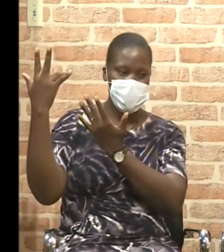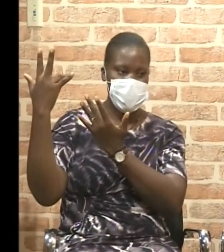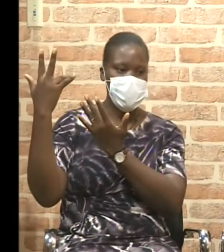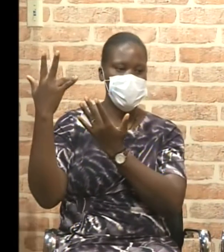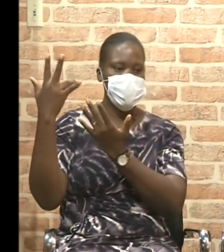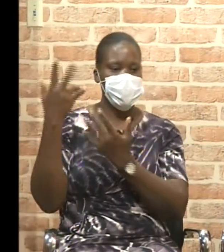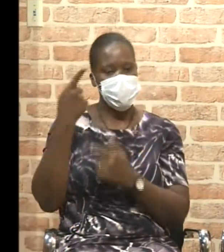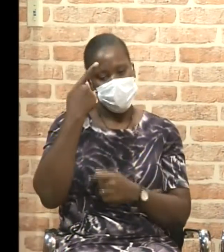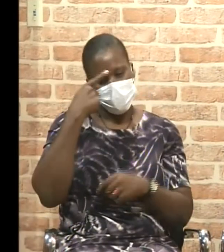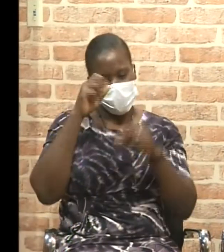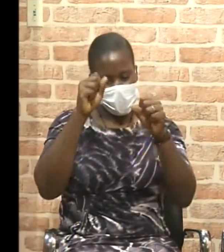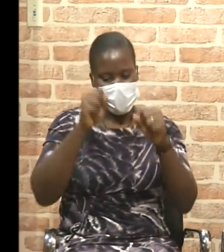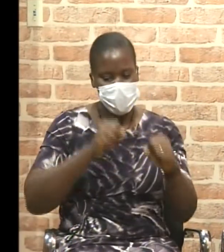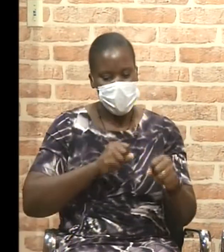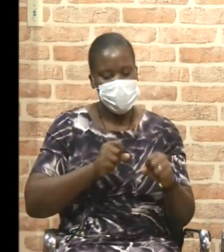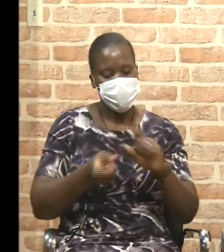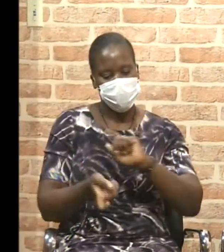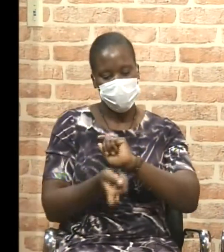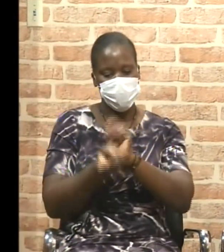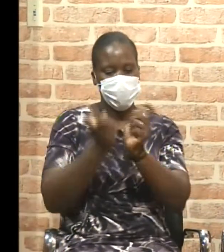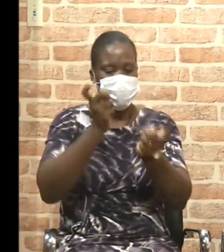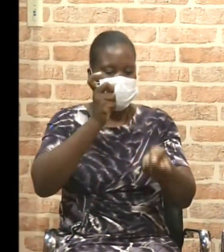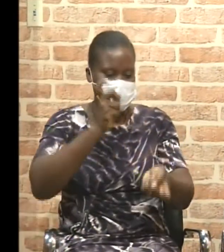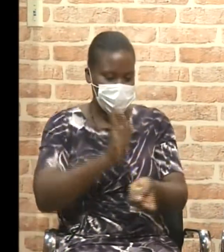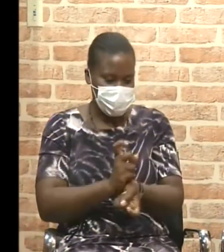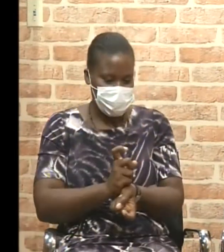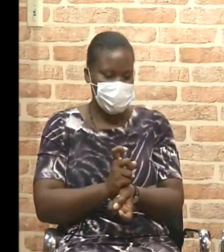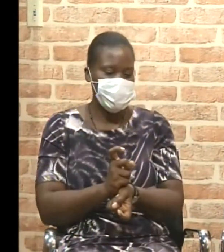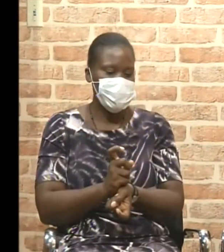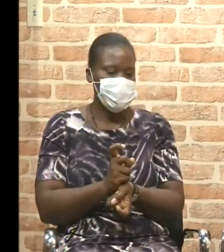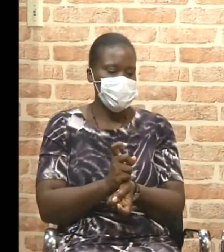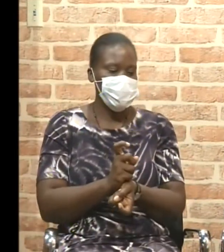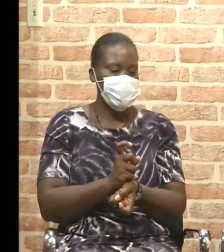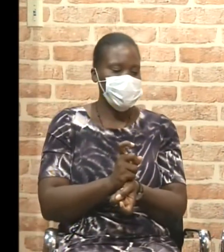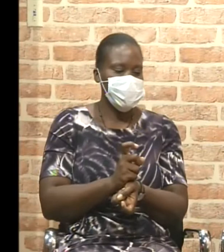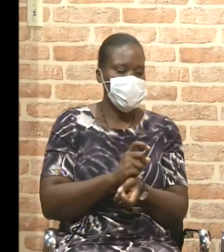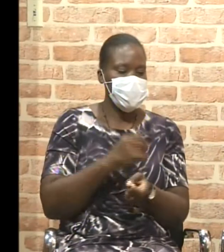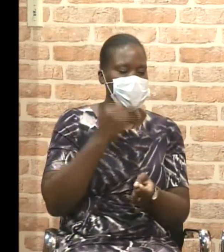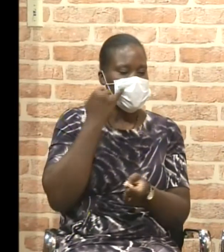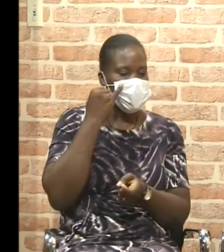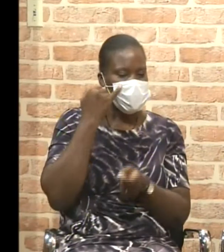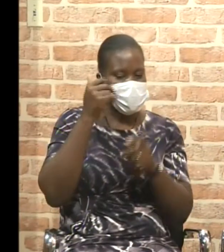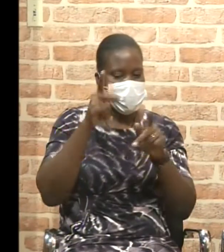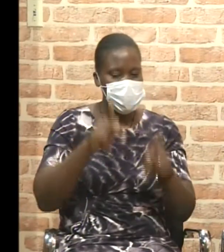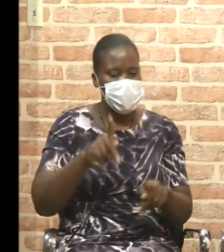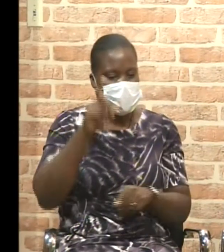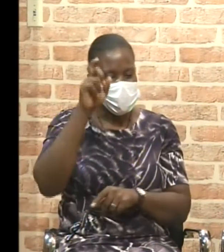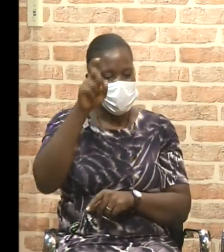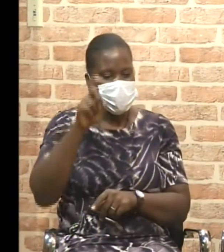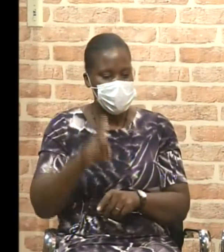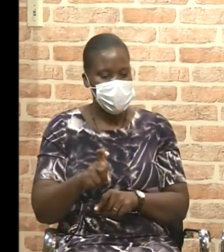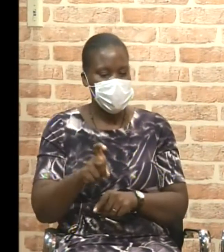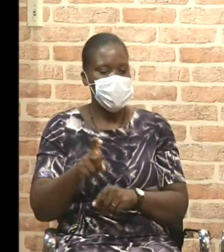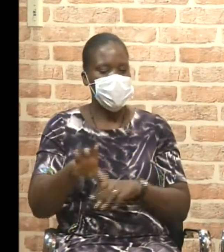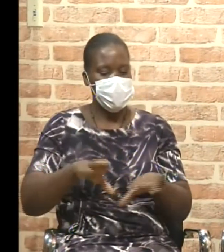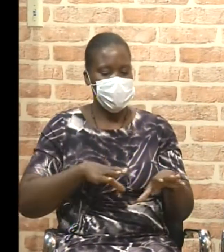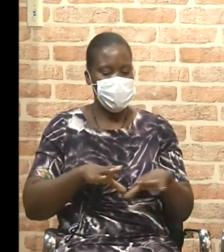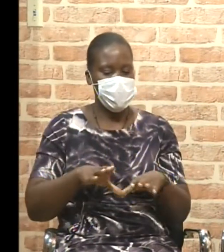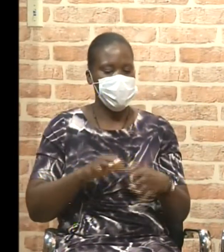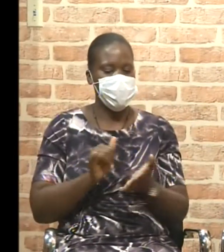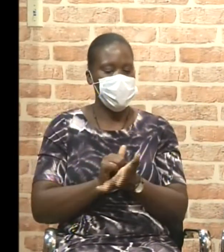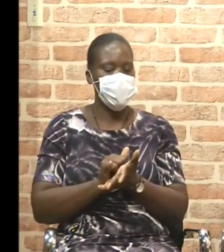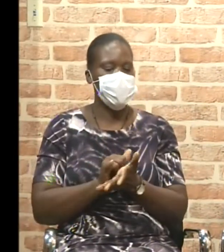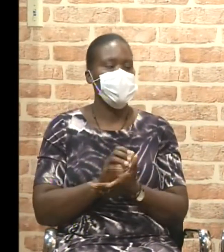justement refaire prothèse pour moun qui gain problème prothèse et c'est pas et que tout si moun a besoin réparer pour capable réparer prothèse pour